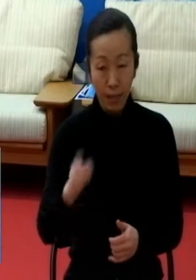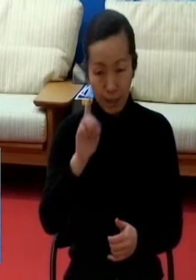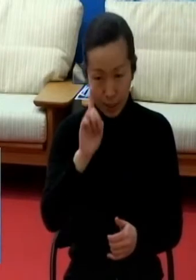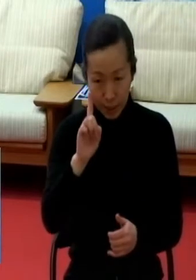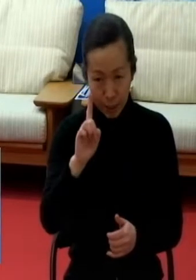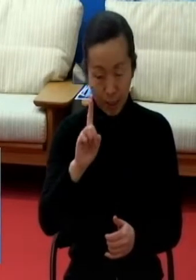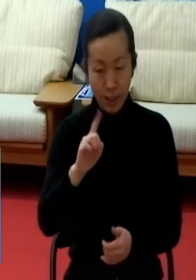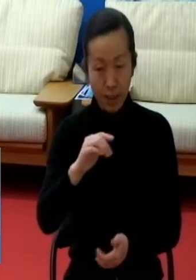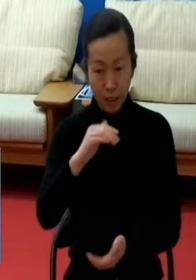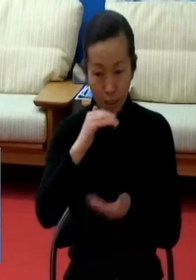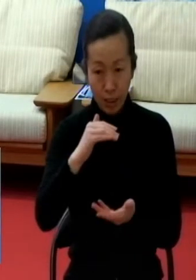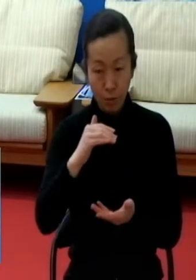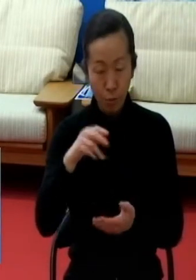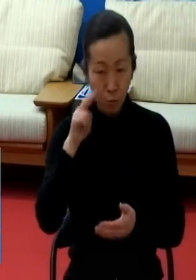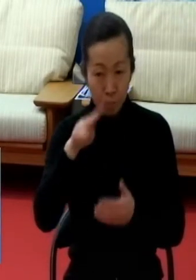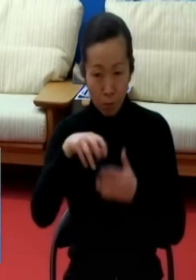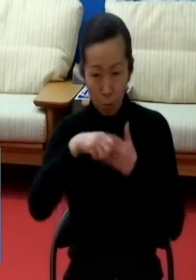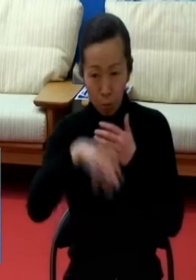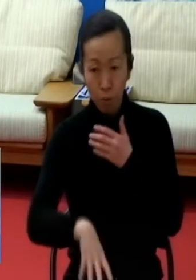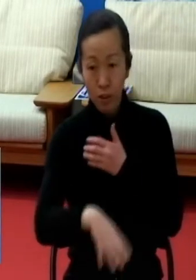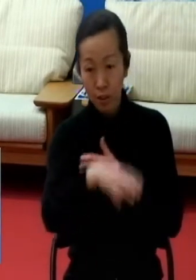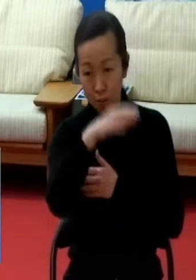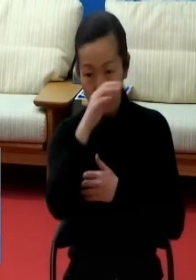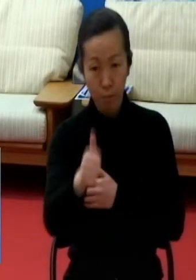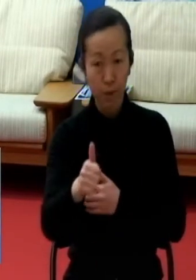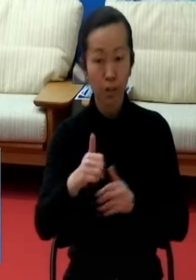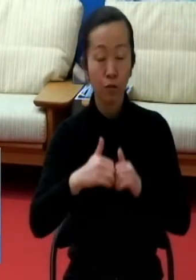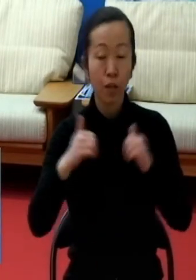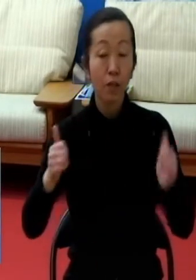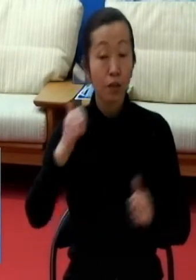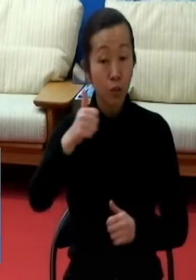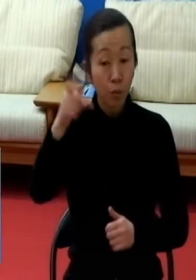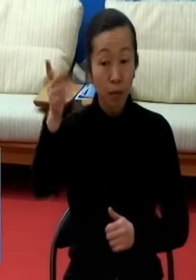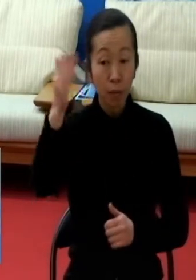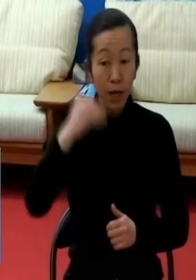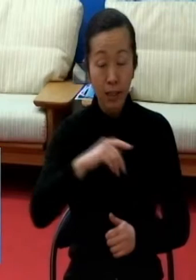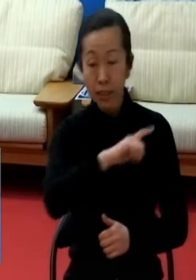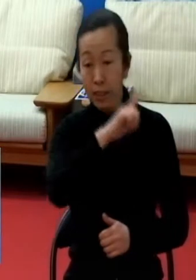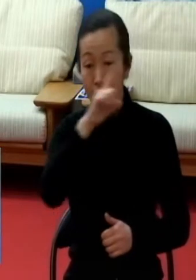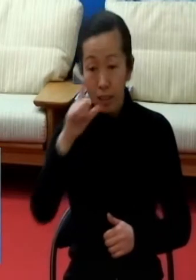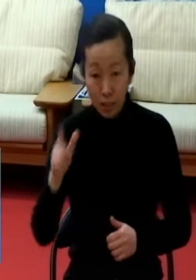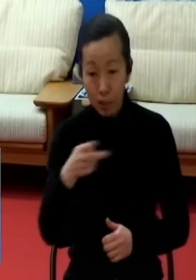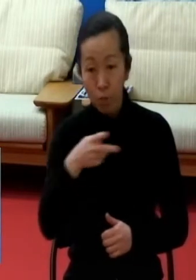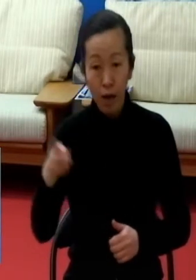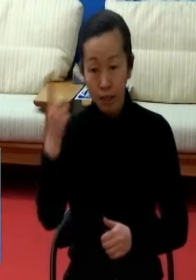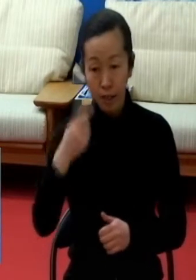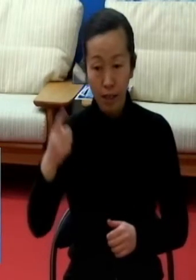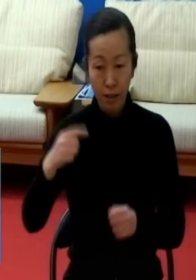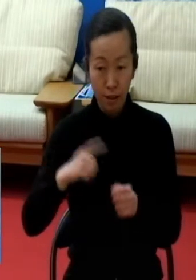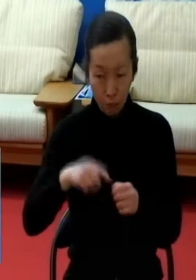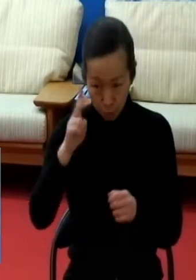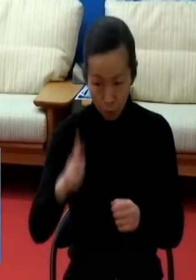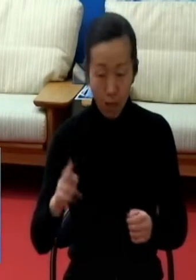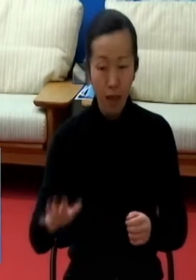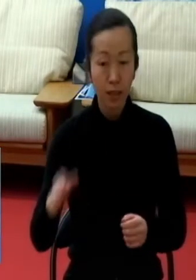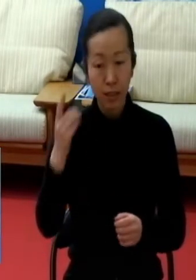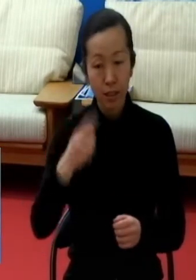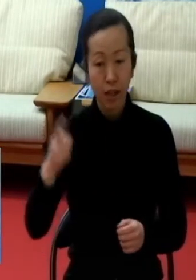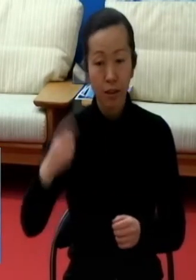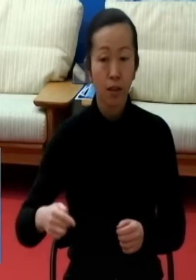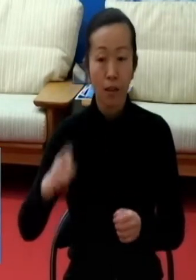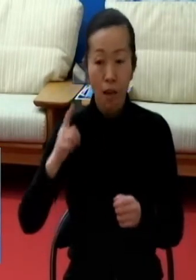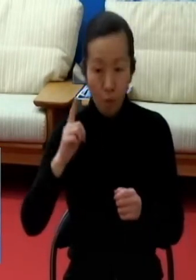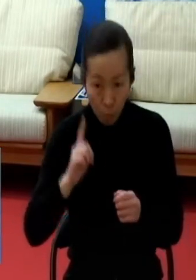を見落としてはいけません。すなわち主の御前では一日は千年のようであり、千年は一日のようです